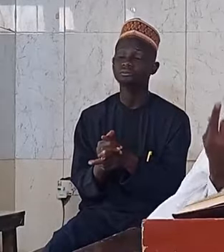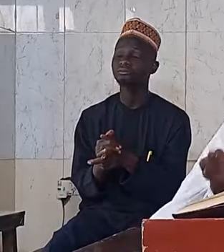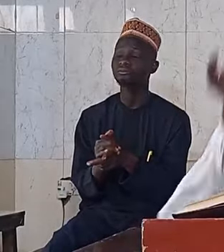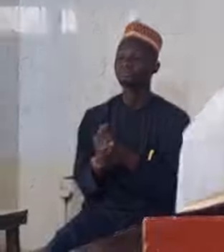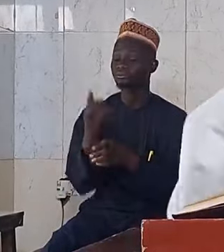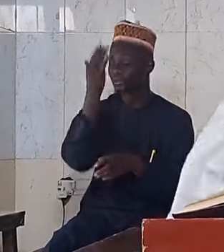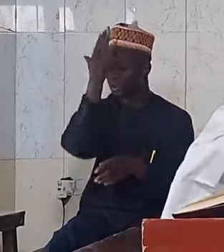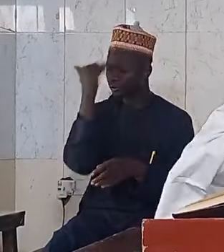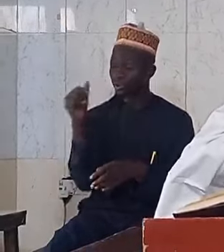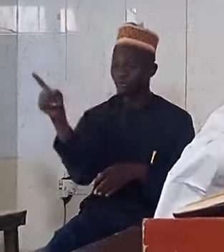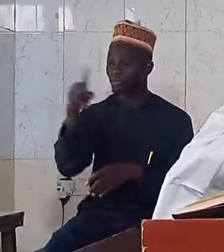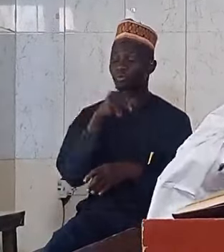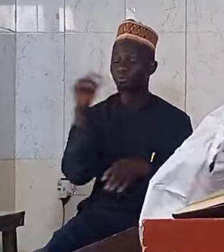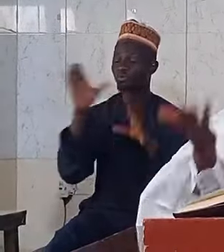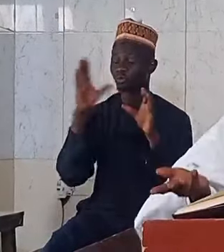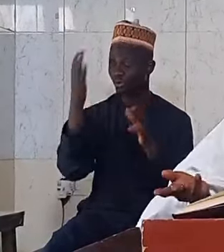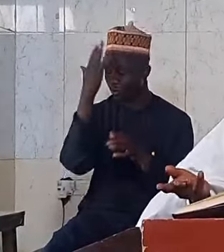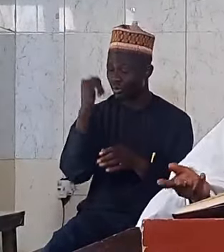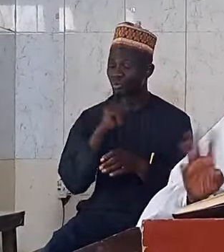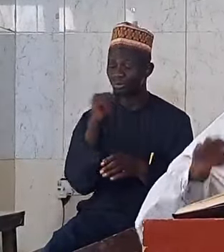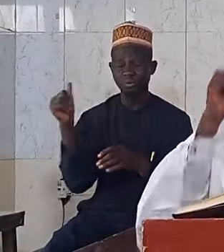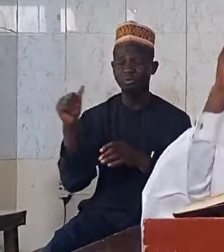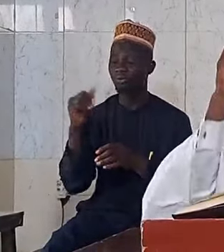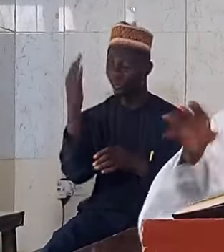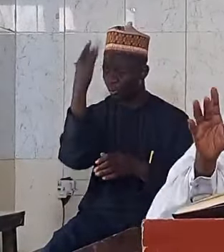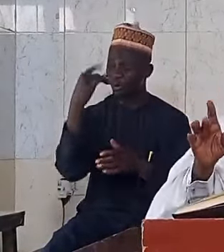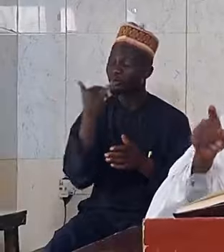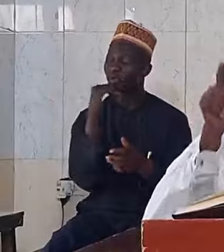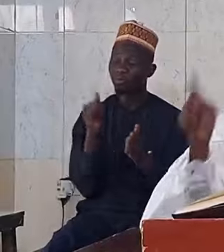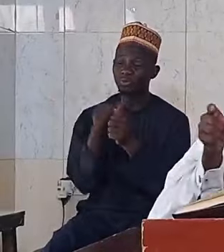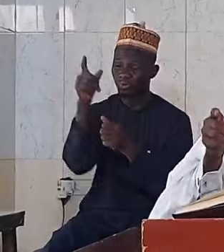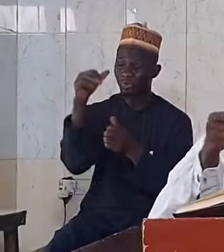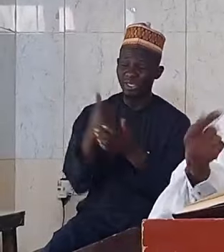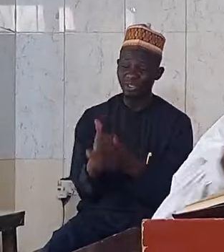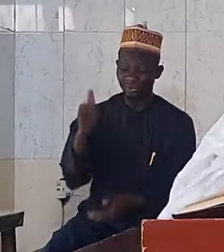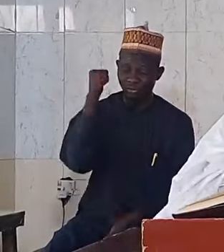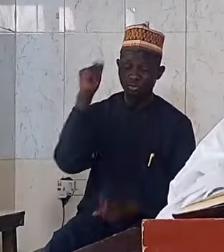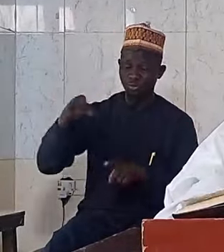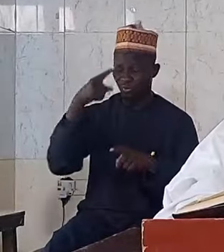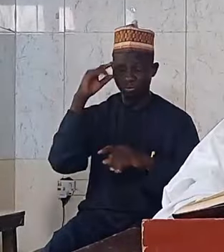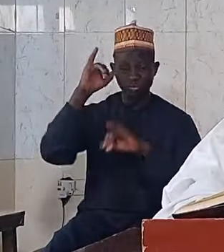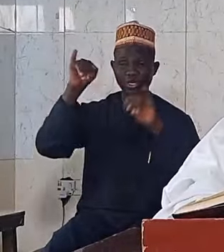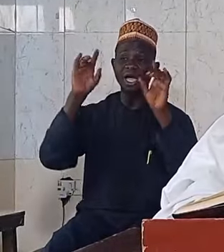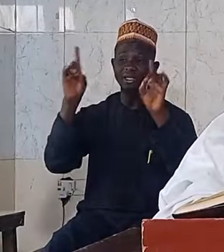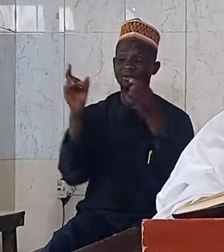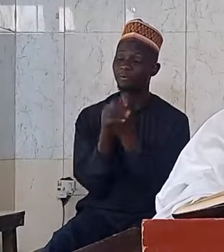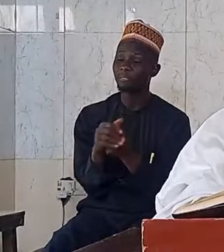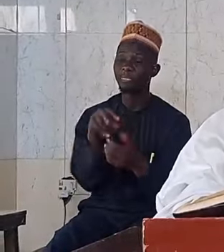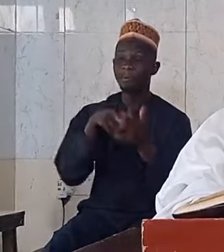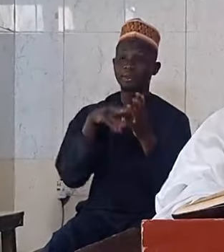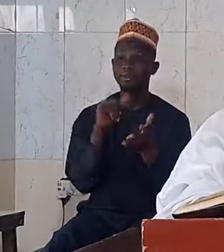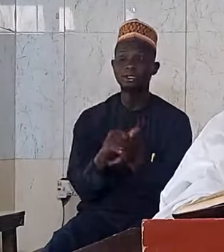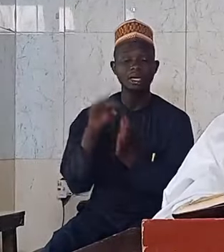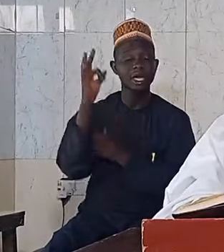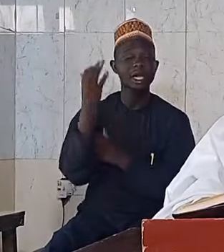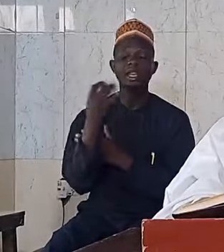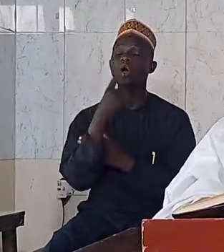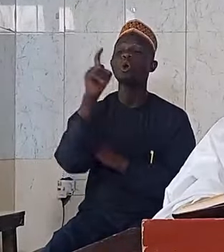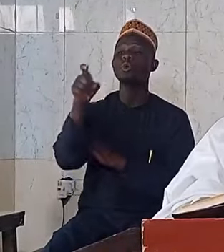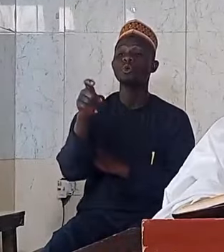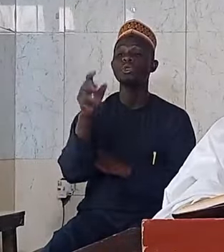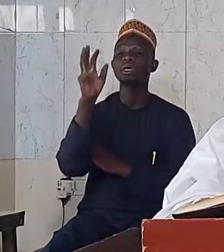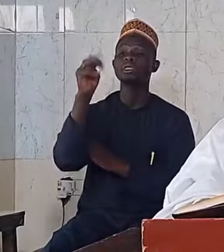malakum la tuqatiluna me ya same ku wace irin musifa ce ta hau kanku da ba za ku fita jihadi ba ashe ma'ana lalle wajibi